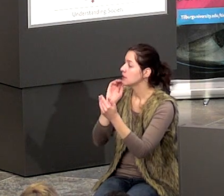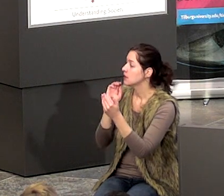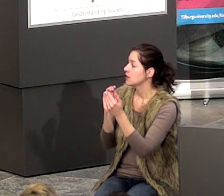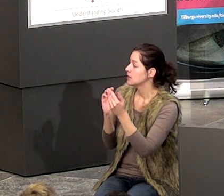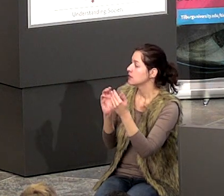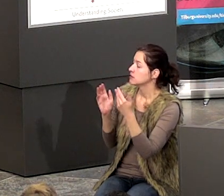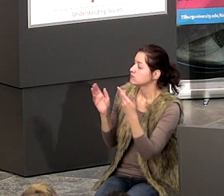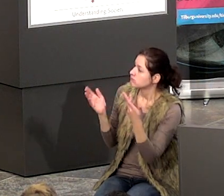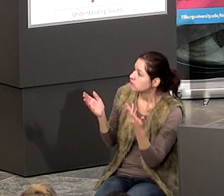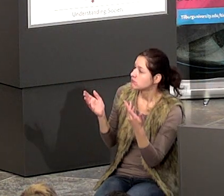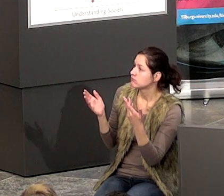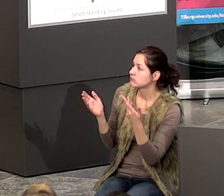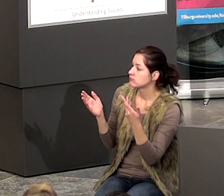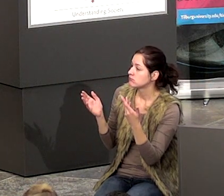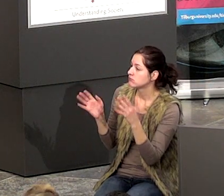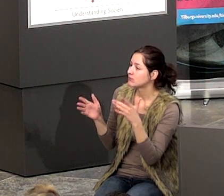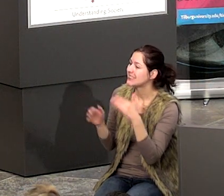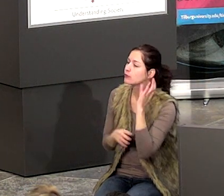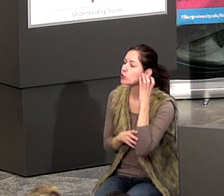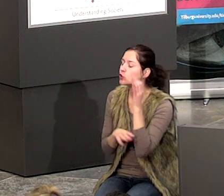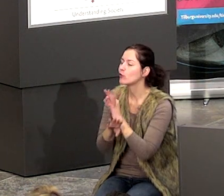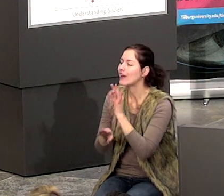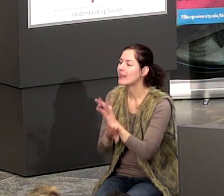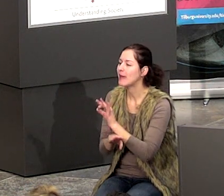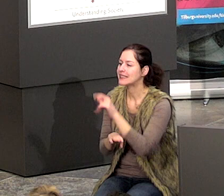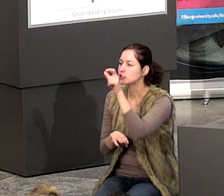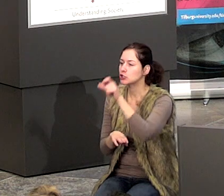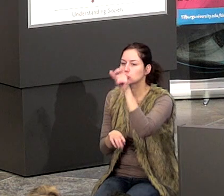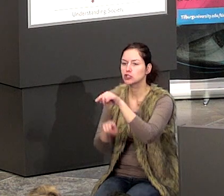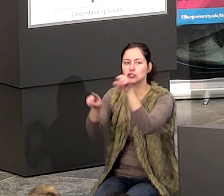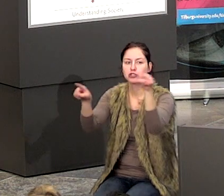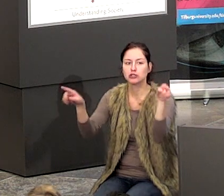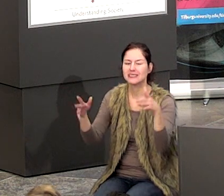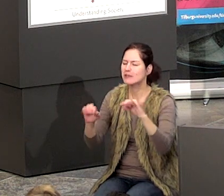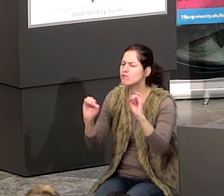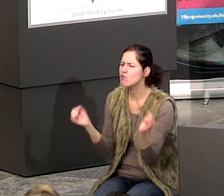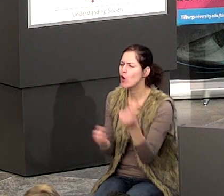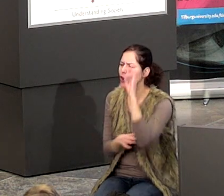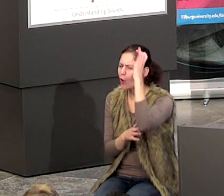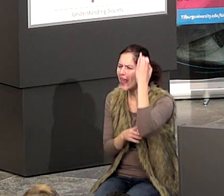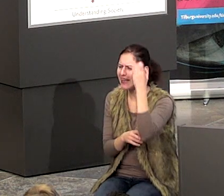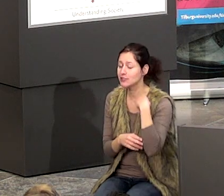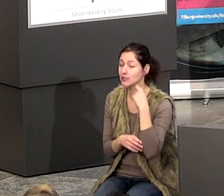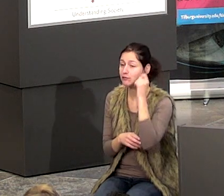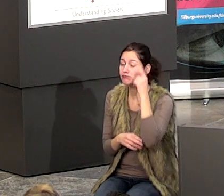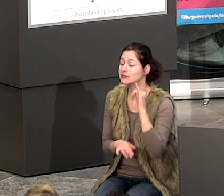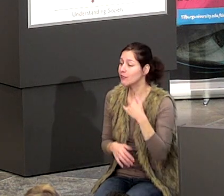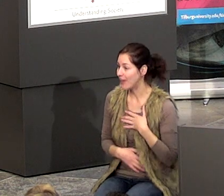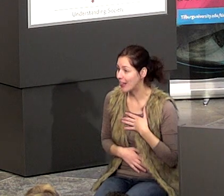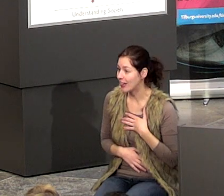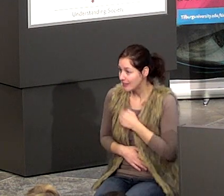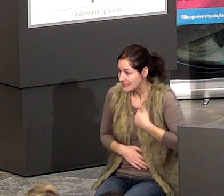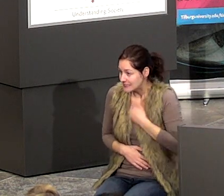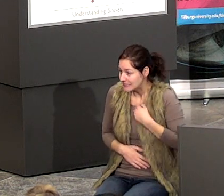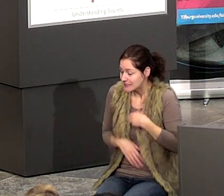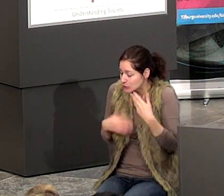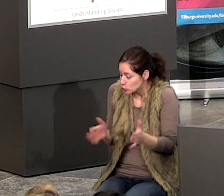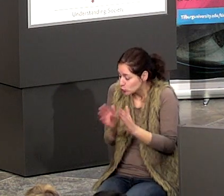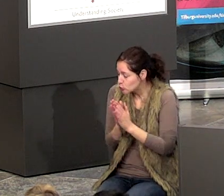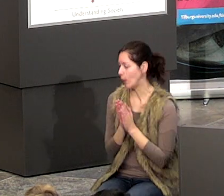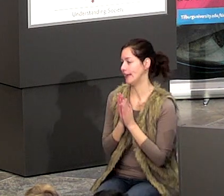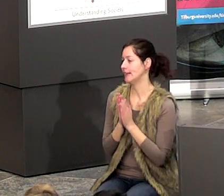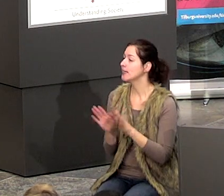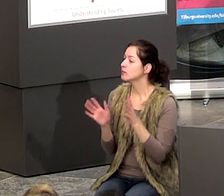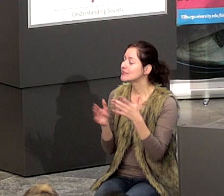het denkbaar om een goede dag, het is misschien voor de juffen en meesters in de zaal een wat moeilijk college, dat realiseer ik me, ik excuseer me daar ook voor. Is